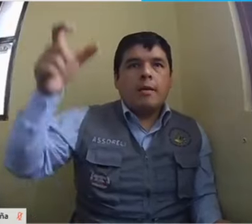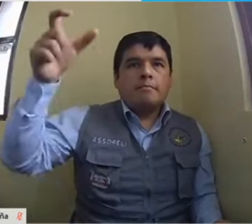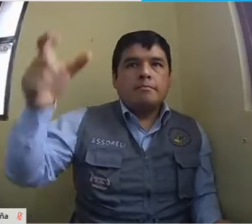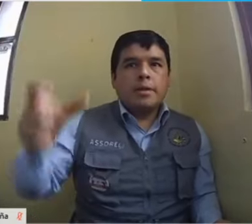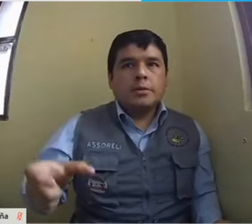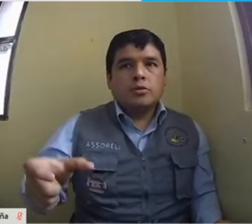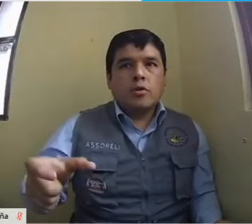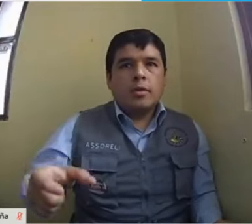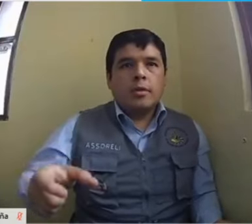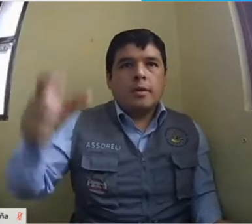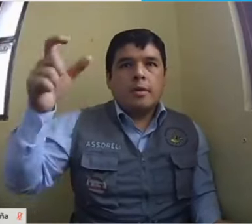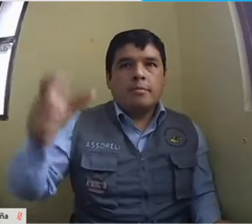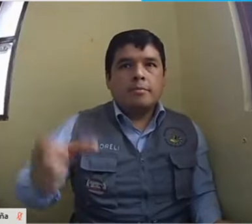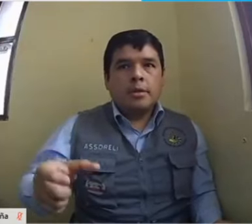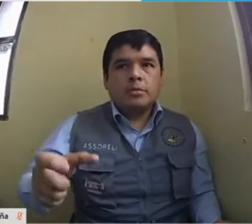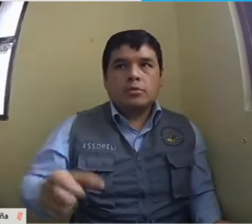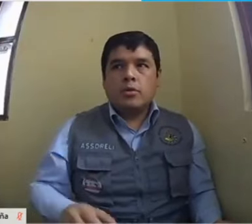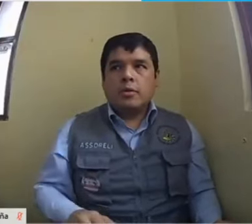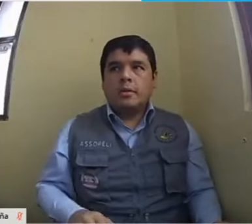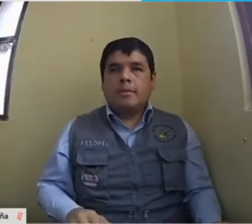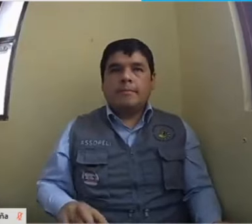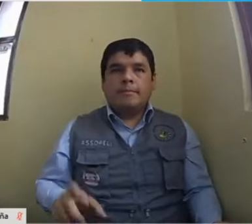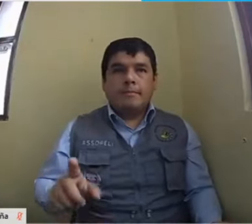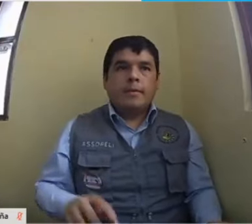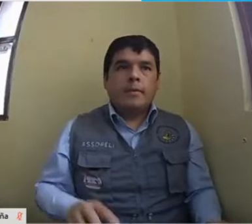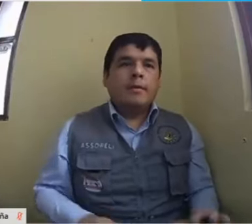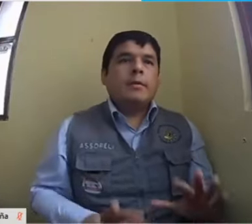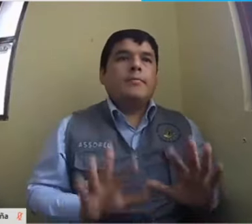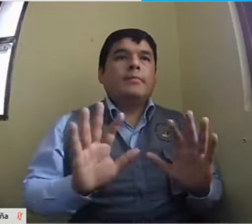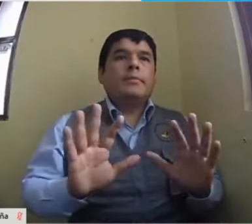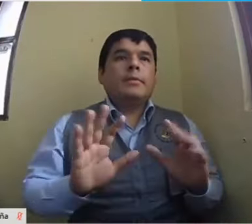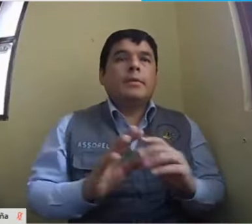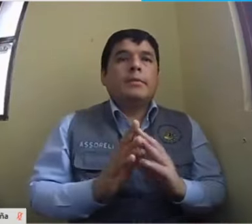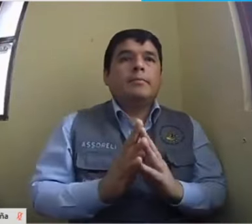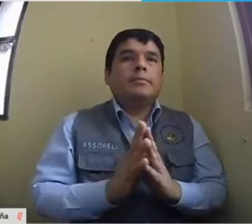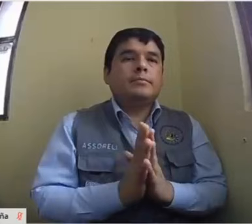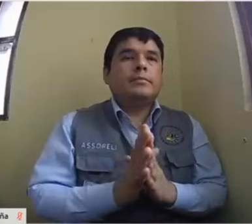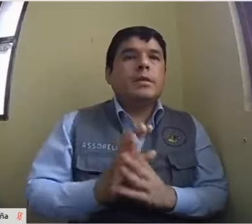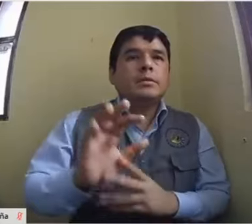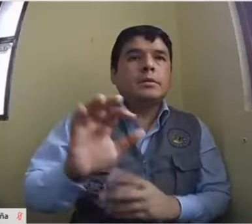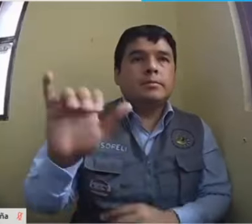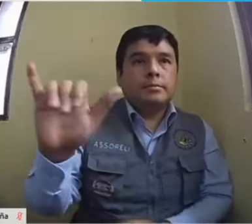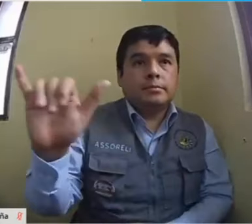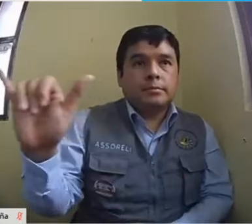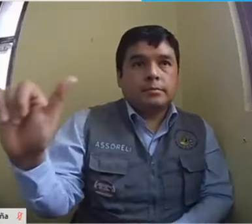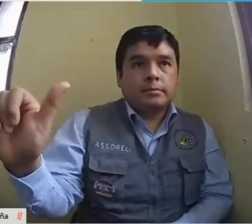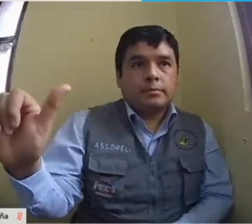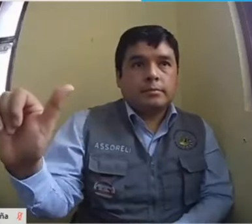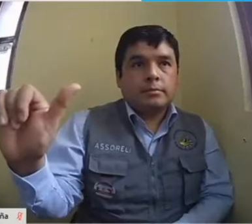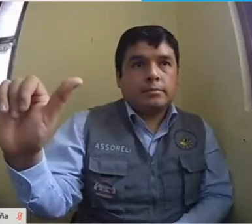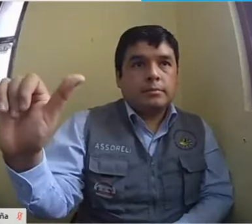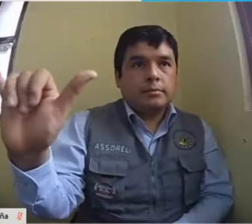Es la seña de pronombres personales. Persona, recuerdan, índice y pulgar juntos.